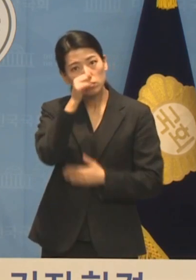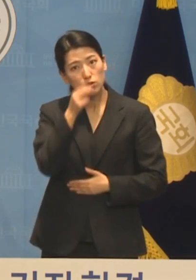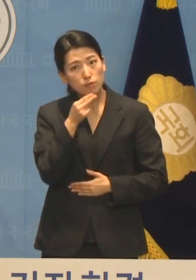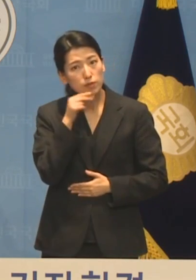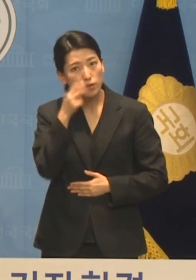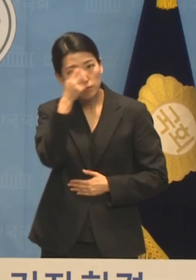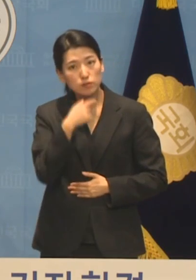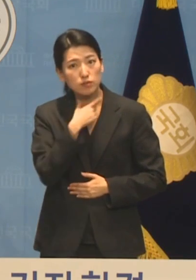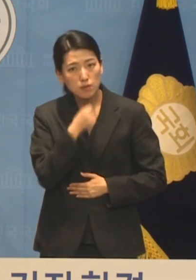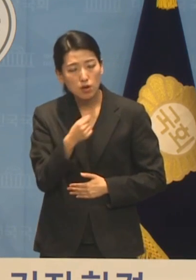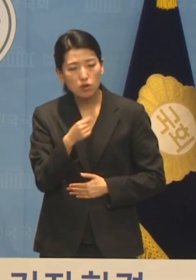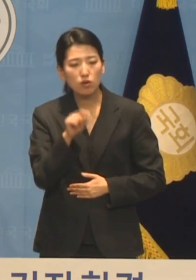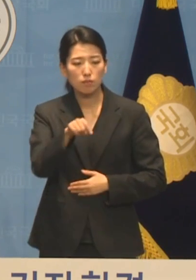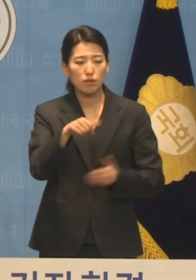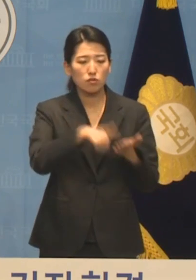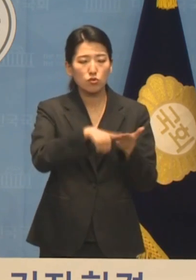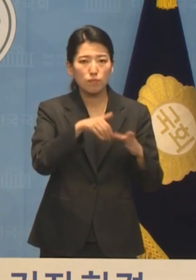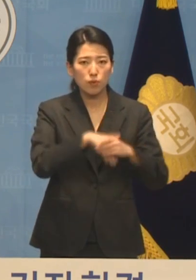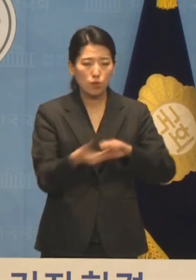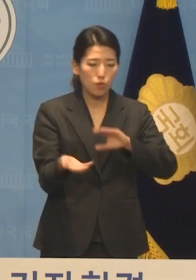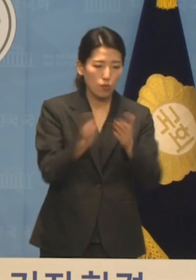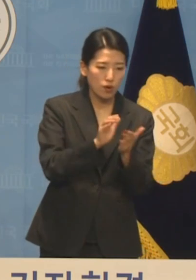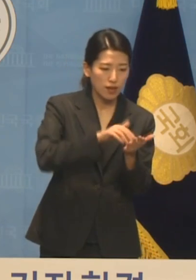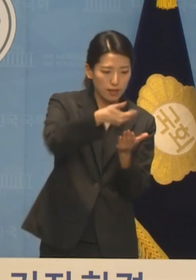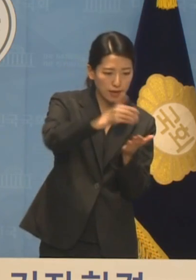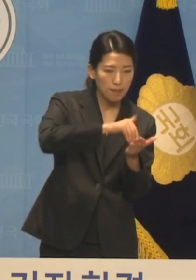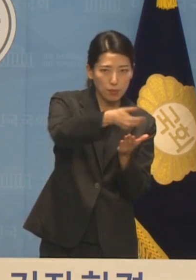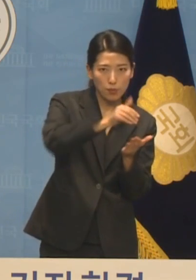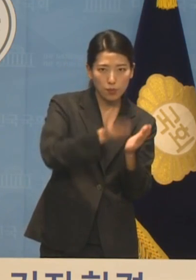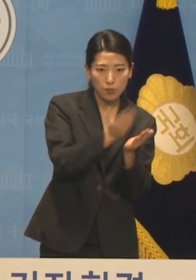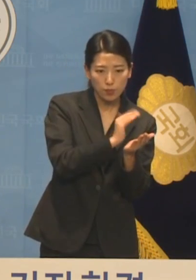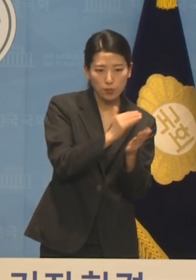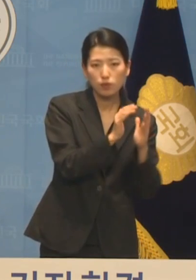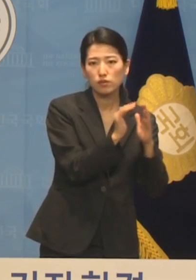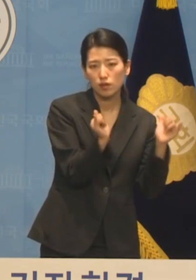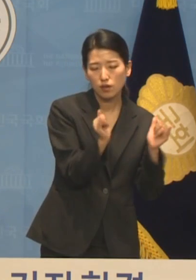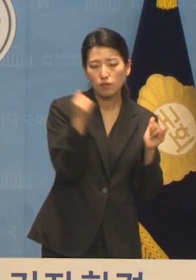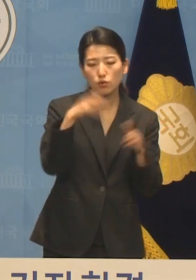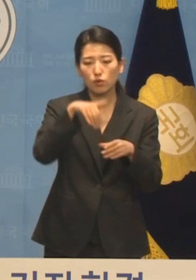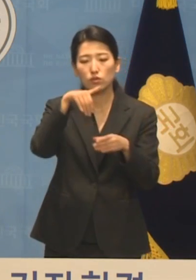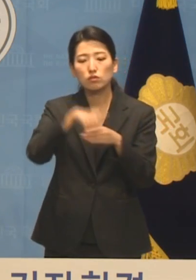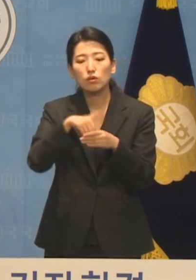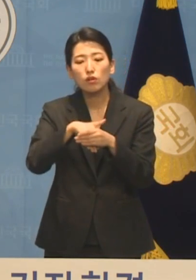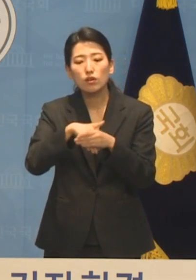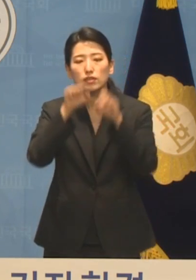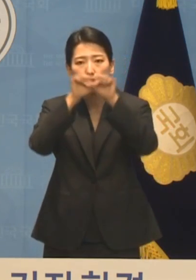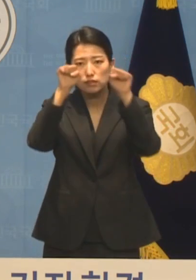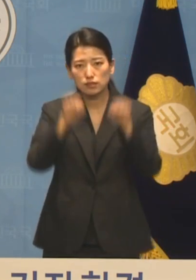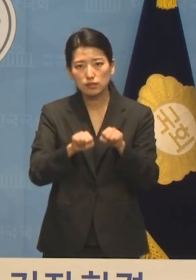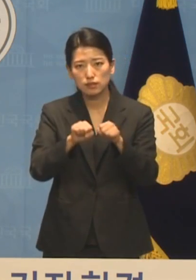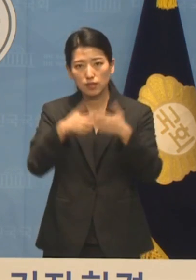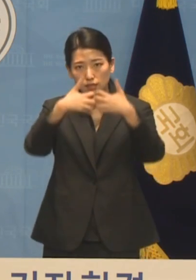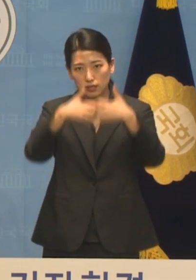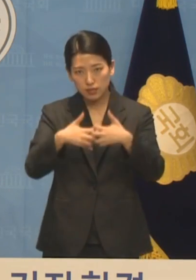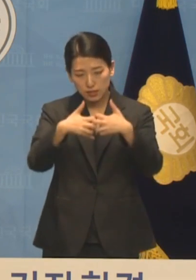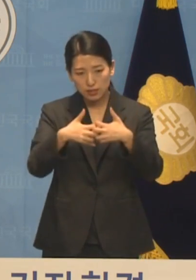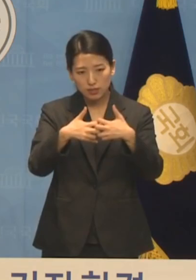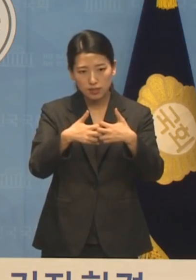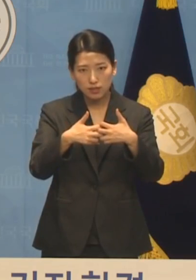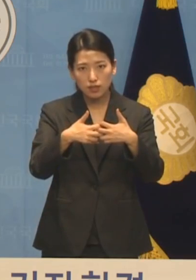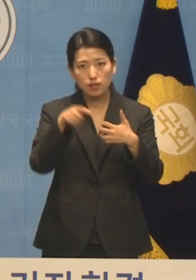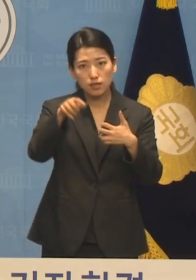수 검증, 선관위 서버 검증 등을 진행하여야 합니다. 그래야 계엄의 정당성 여부를 판단할 수